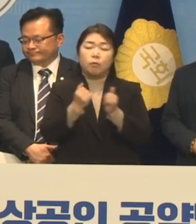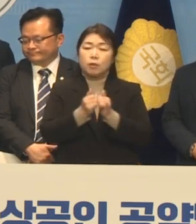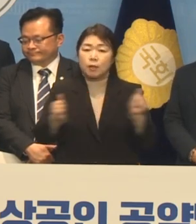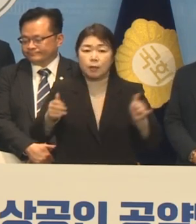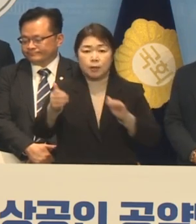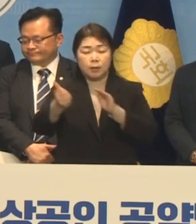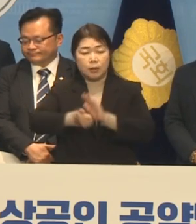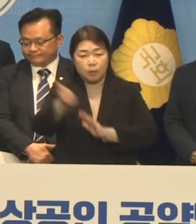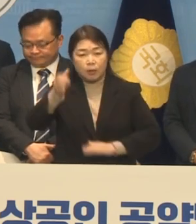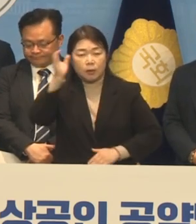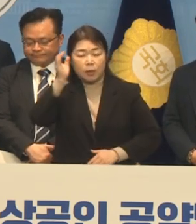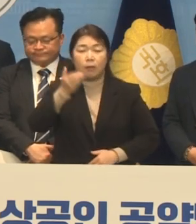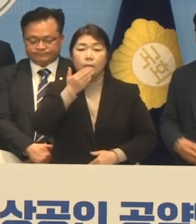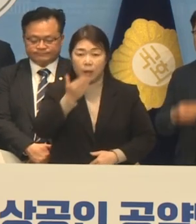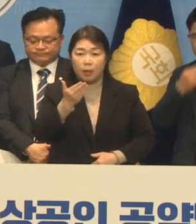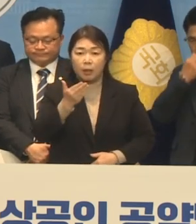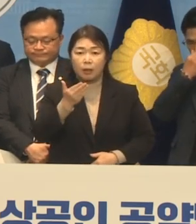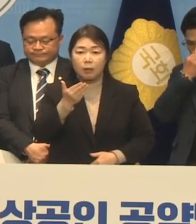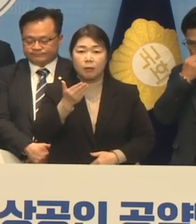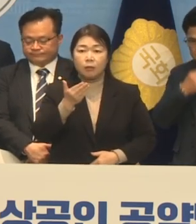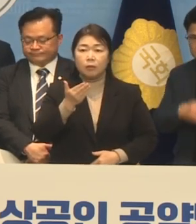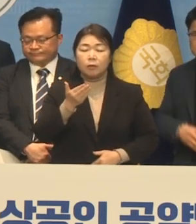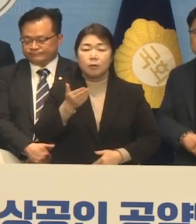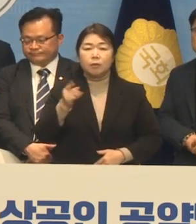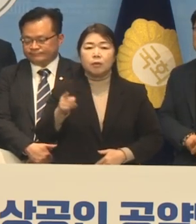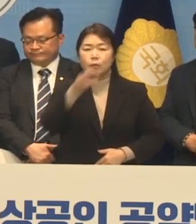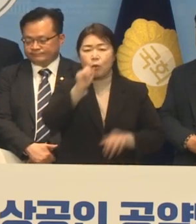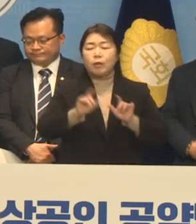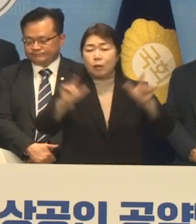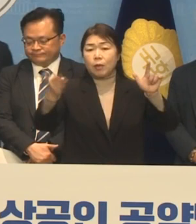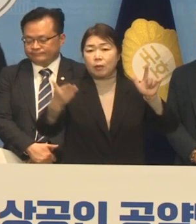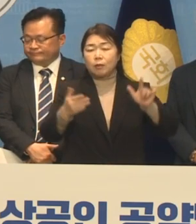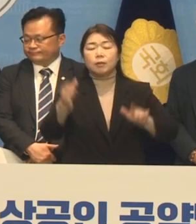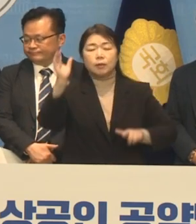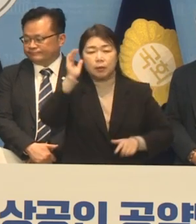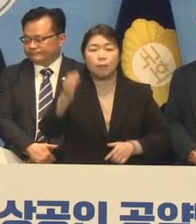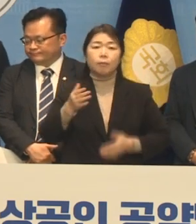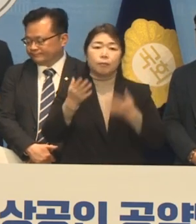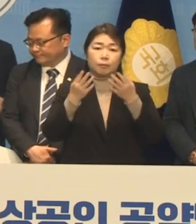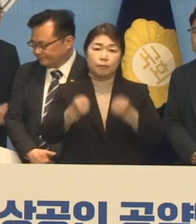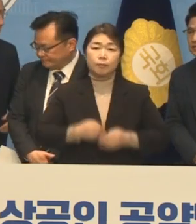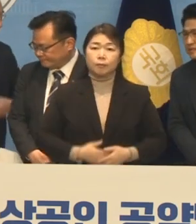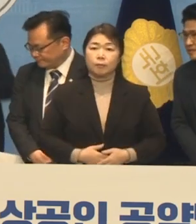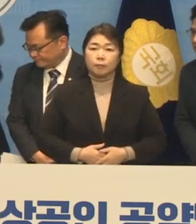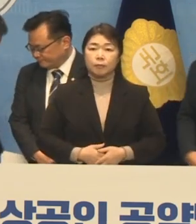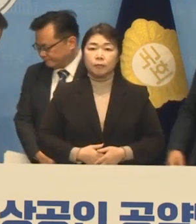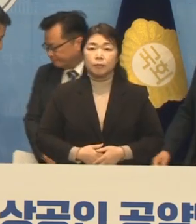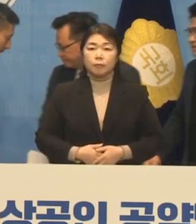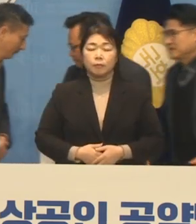그런 계기가 마련되고 소망을 키워갈 수 있는 그때가 되기를 기대합니다. 고맙습니다.